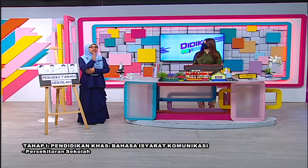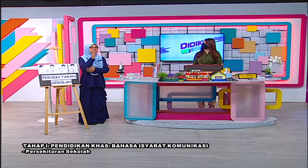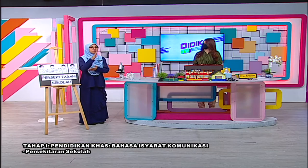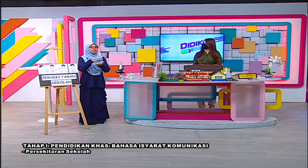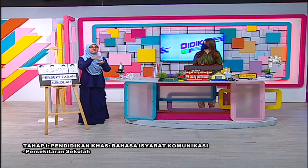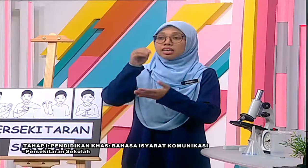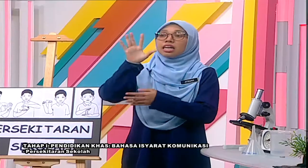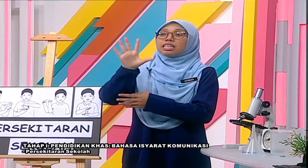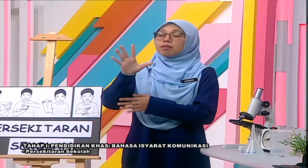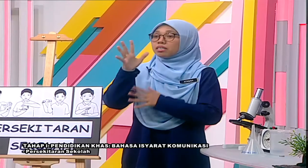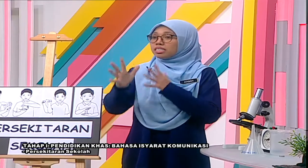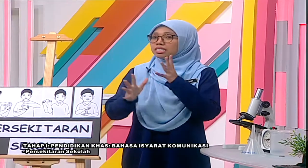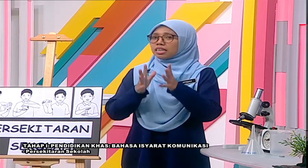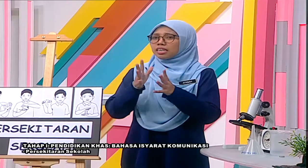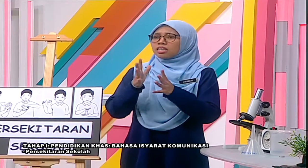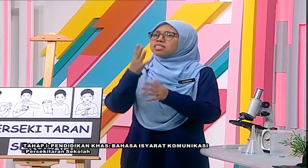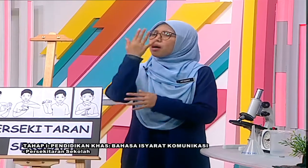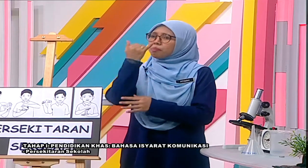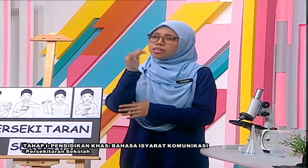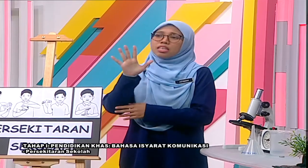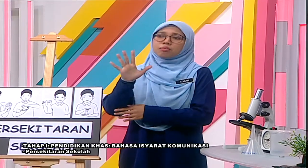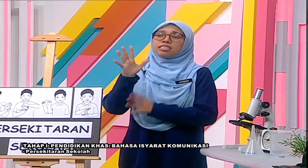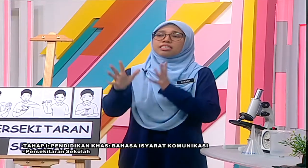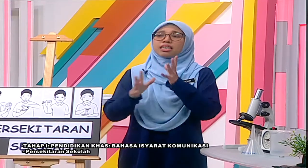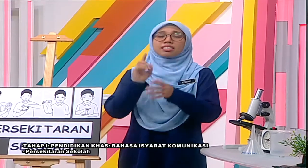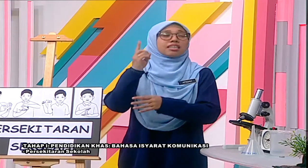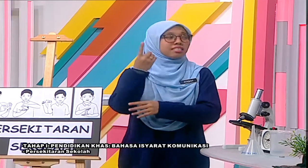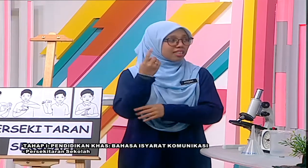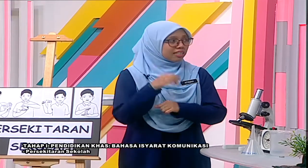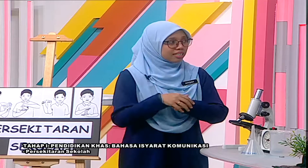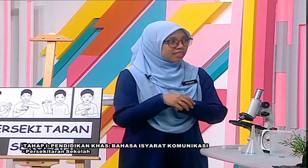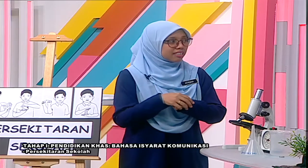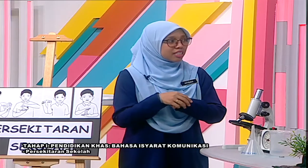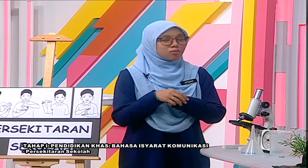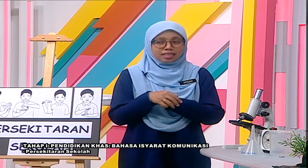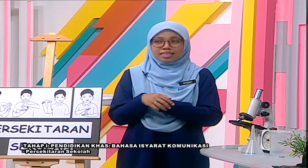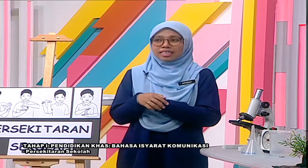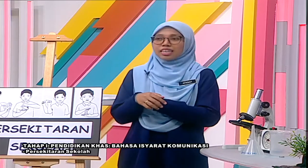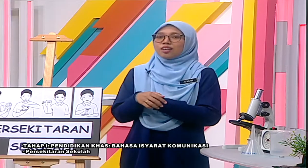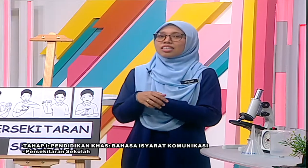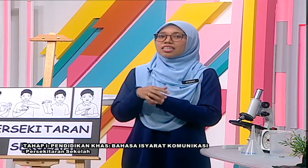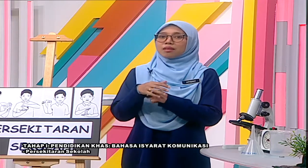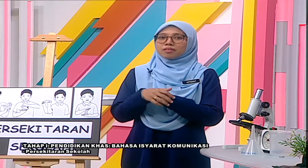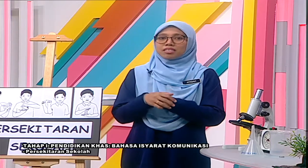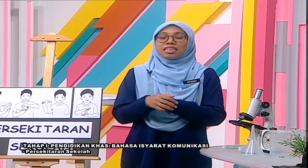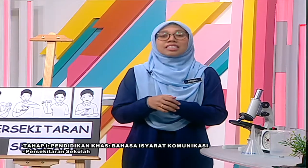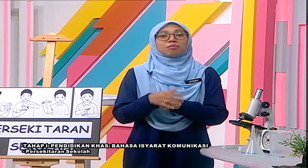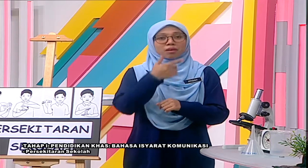akan belajar 5 isyarat. Kenapa 5 isyarat saja Kak Eli yang cikgu pilih ni? Kenapa? Okey, kenapa?